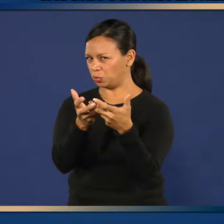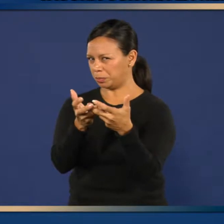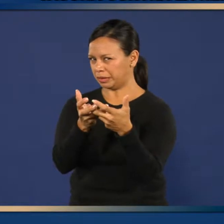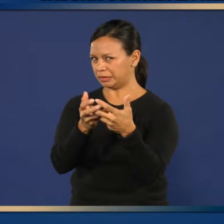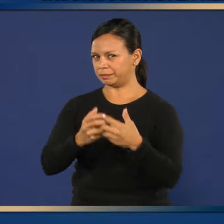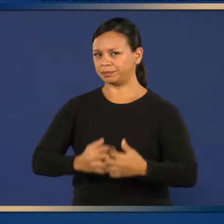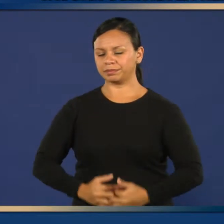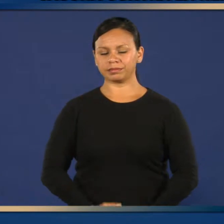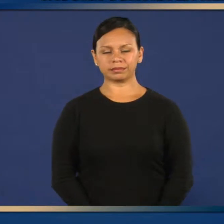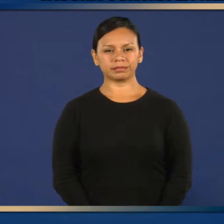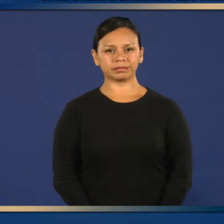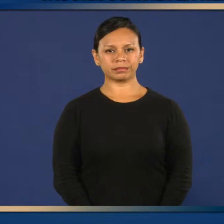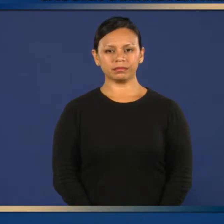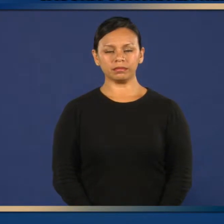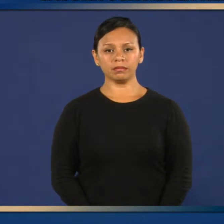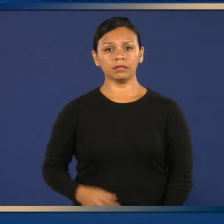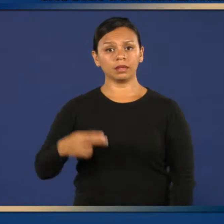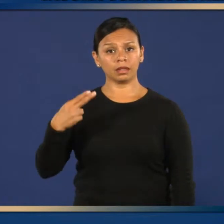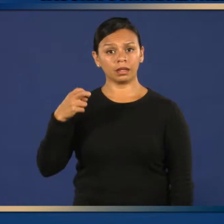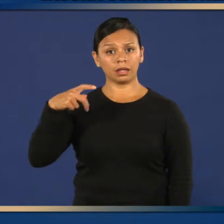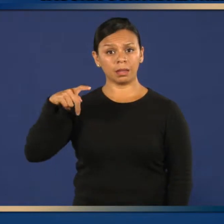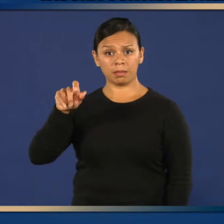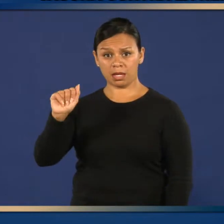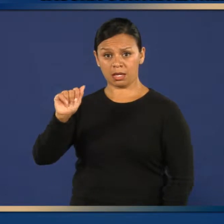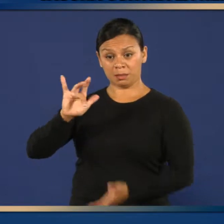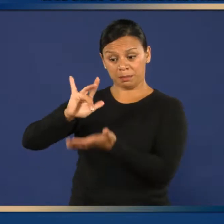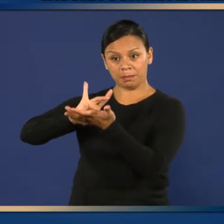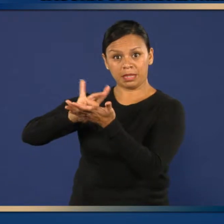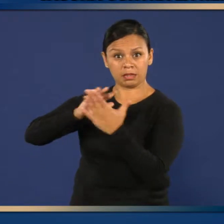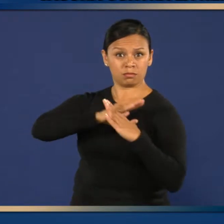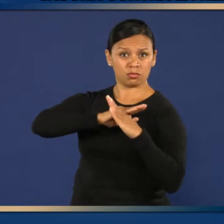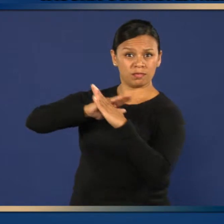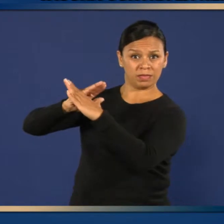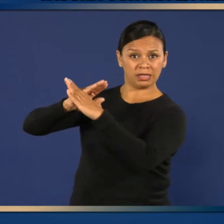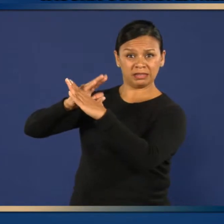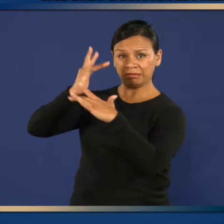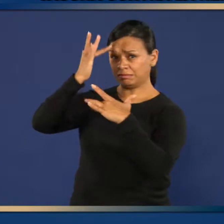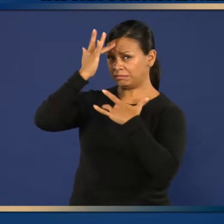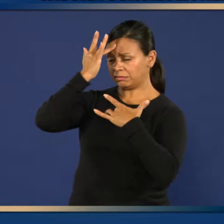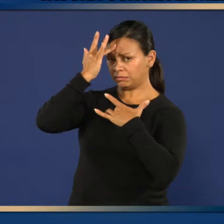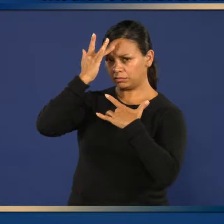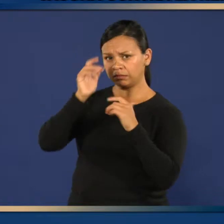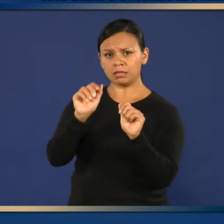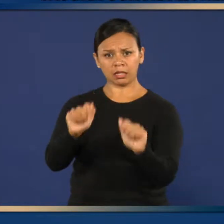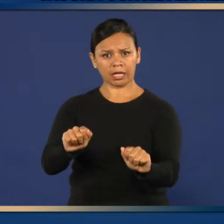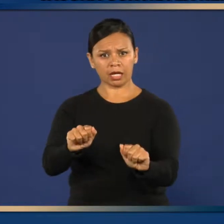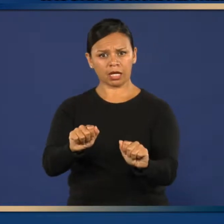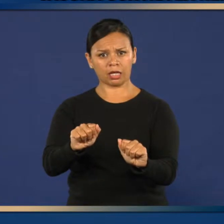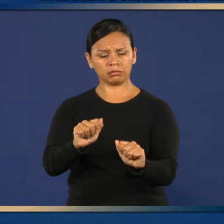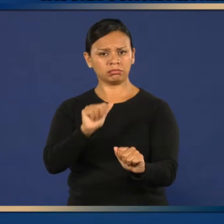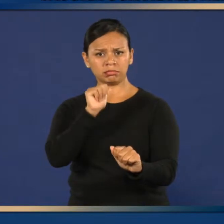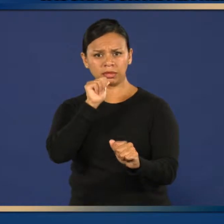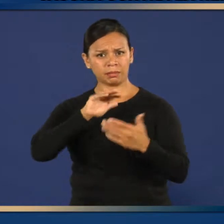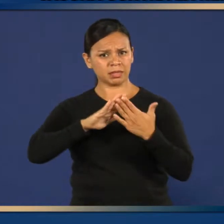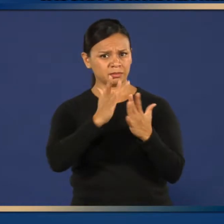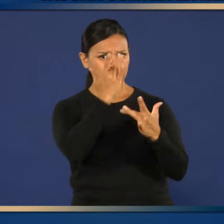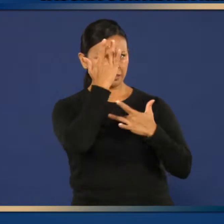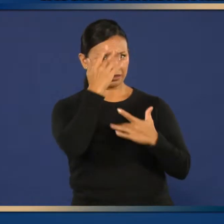la vacuna contra la hepatitis a puede prevenir la hepatitis a